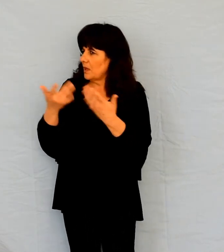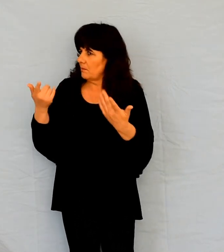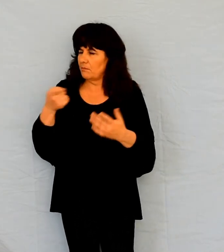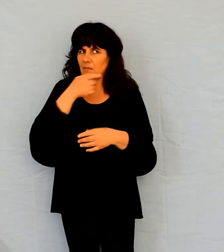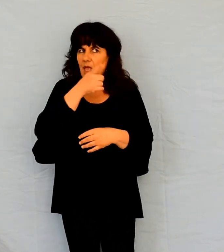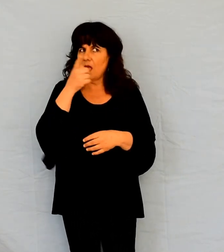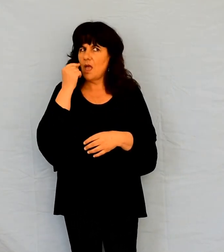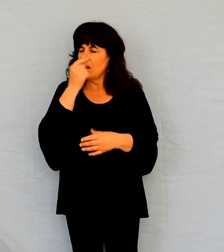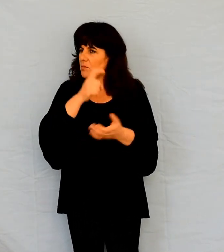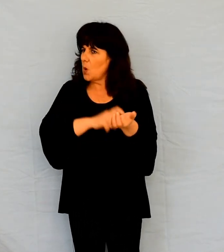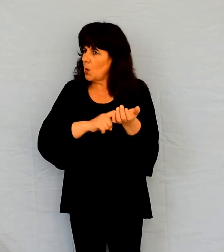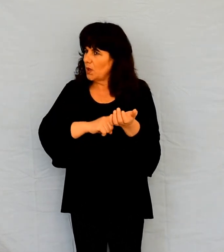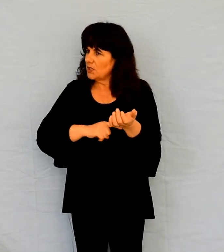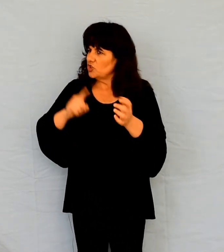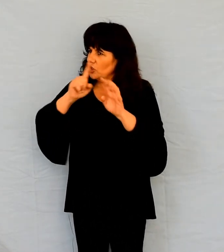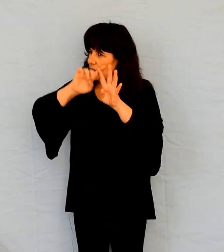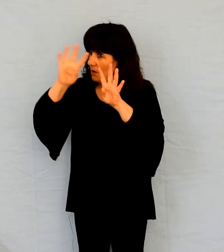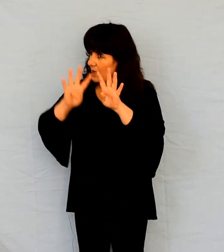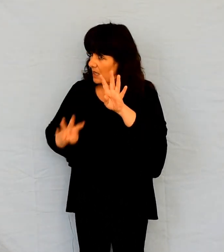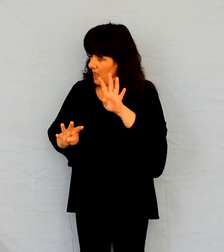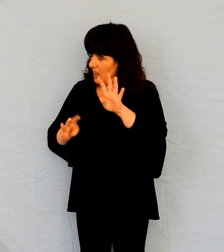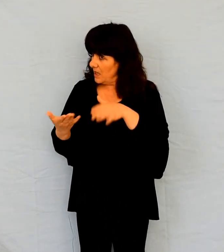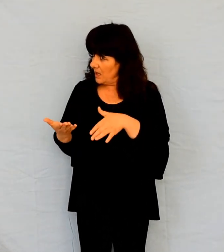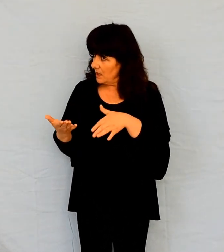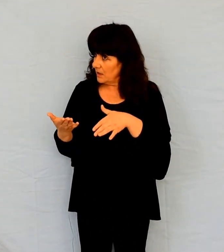Apprenant qu'il relevait de l'autorité d'Hérode,